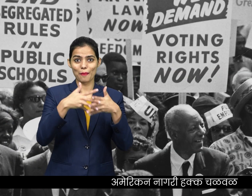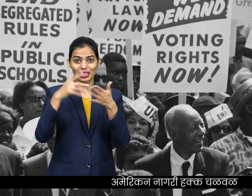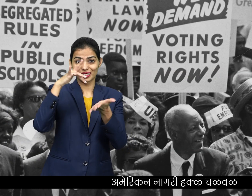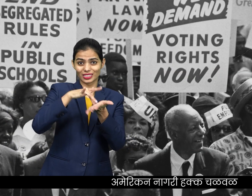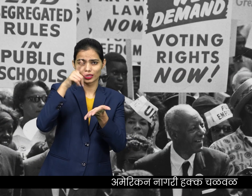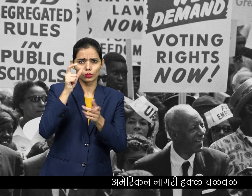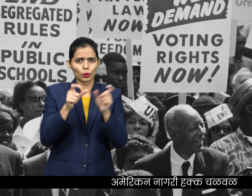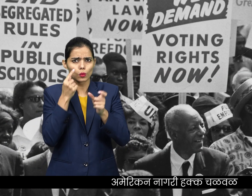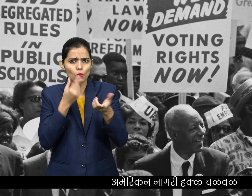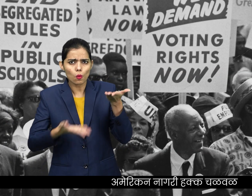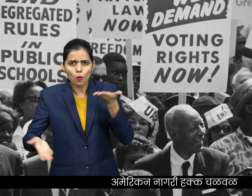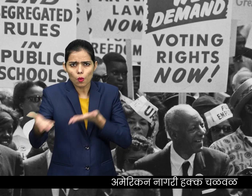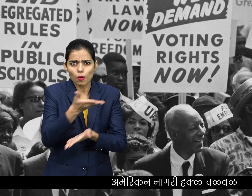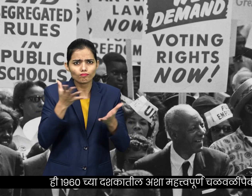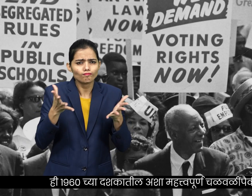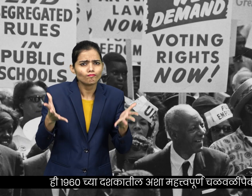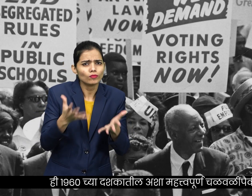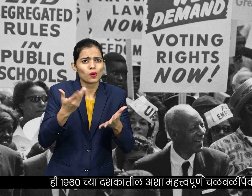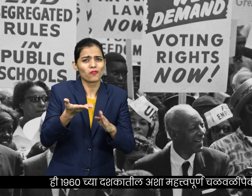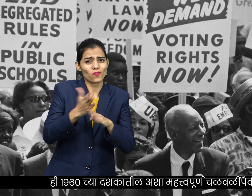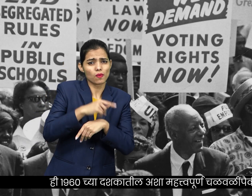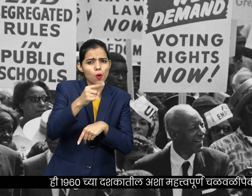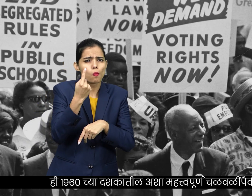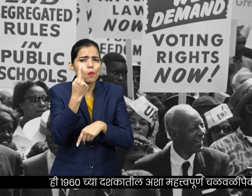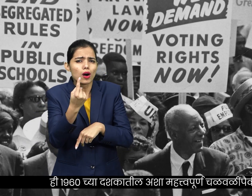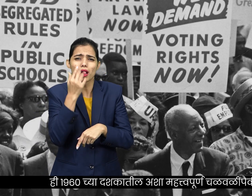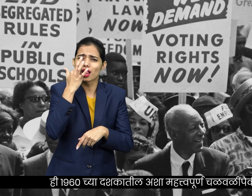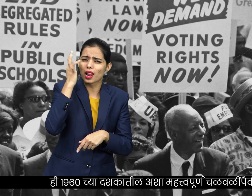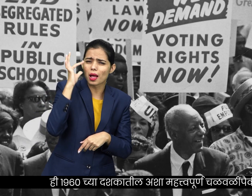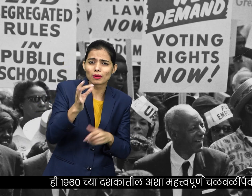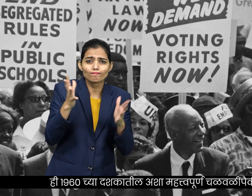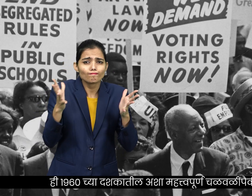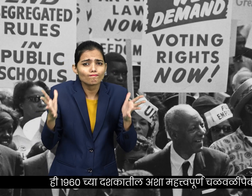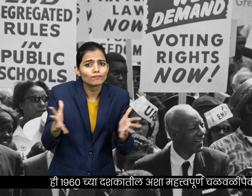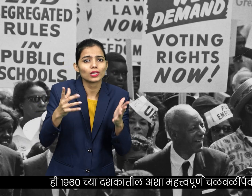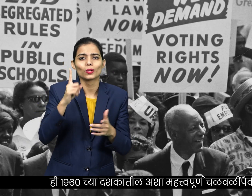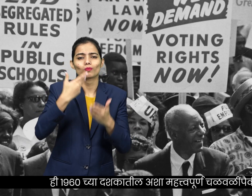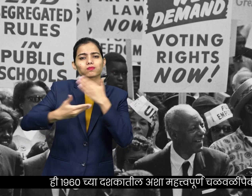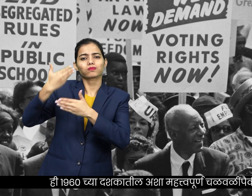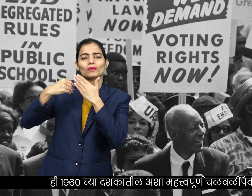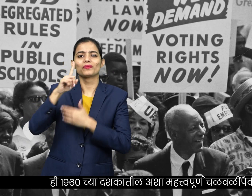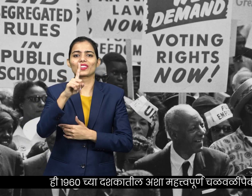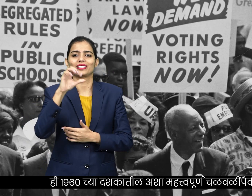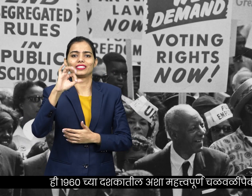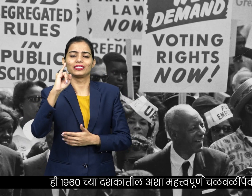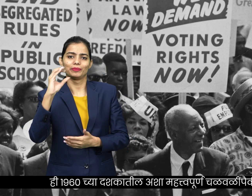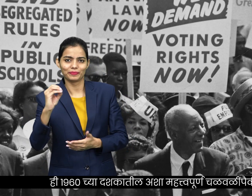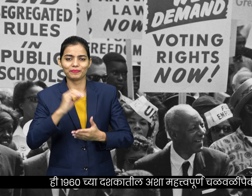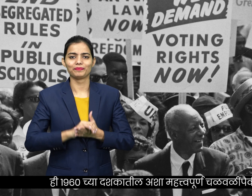अमेरिकन नागरी हक्क चळवळ ही 1960च्या दशकातील अशा महत्त्वपूर्ण चळवळींपैकी एक